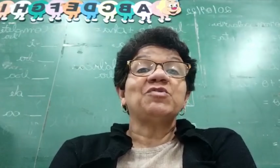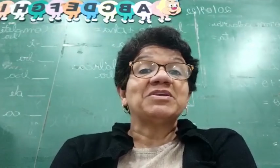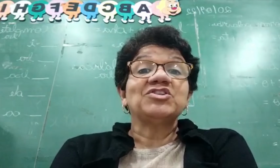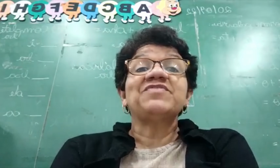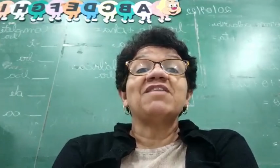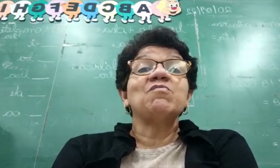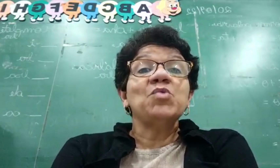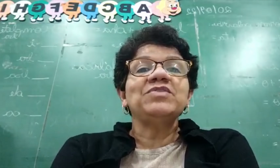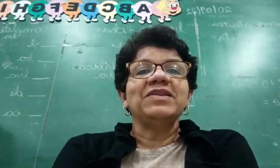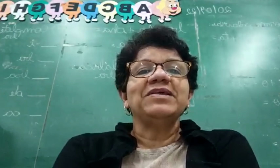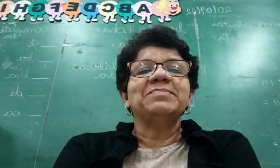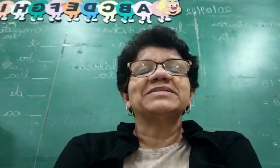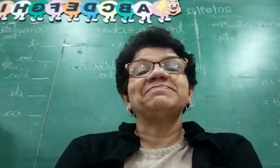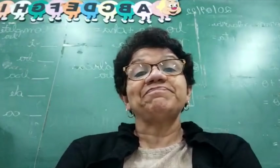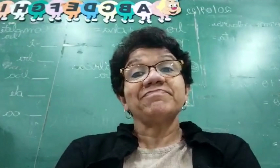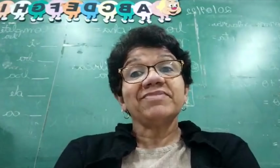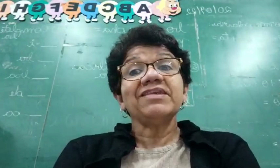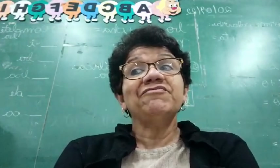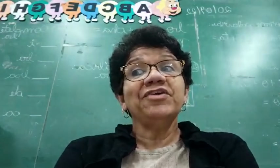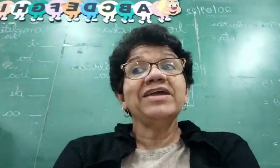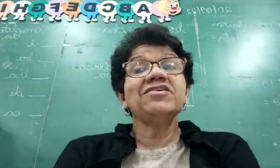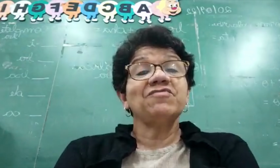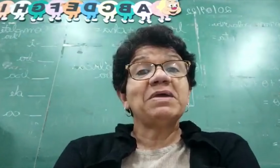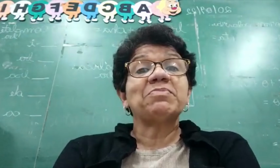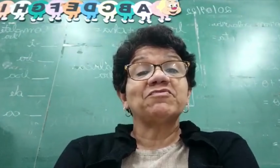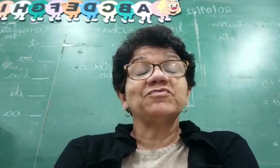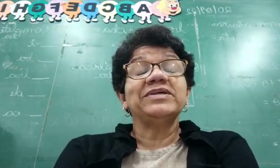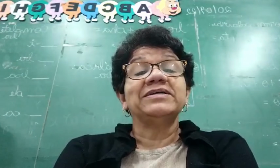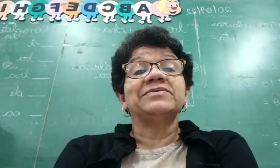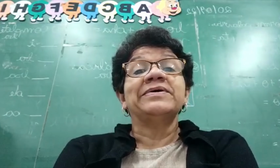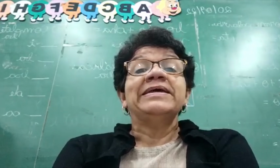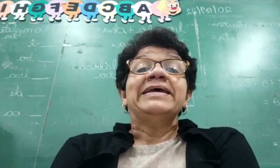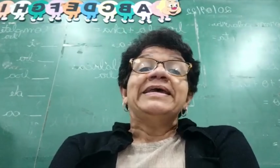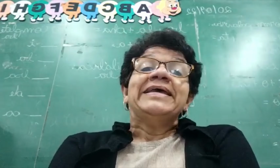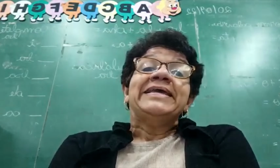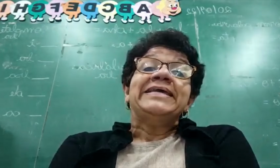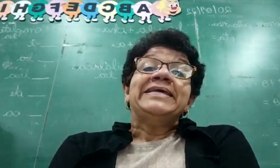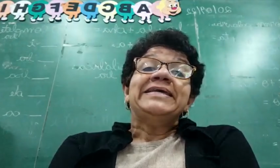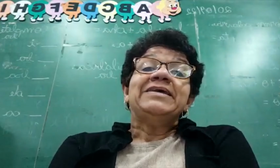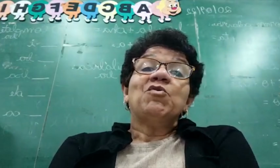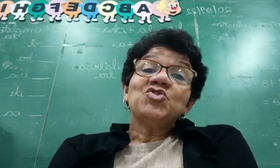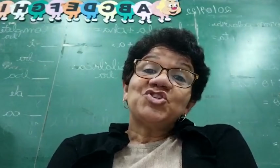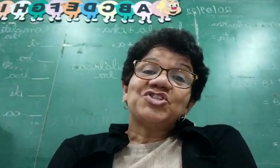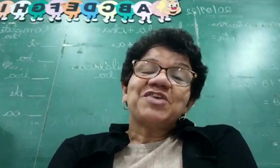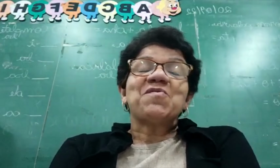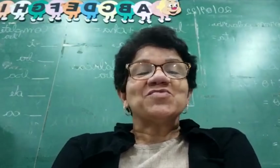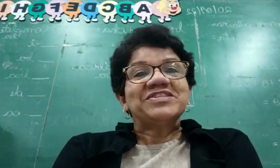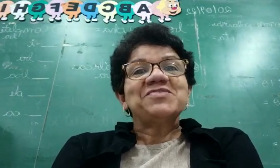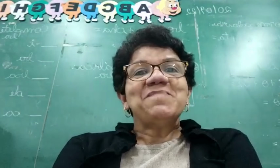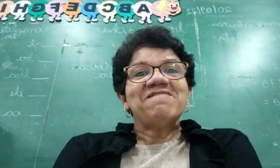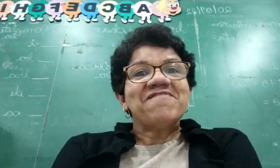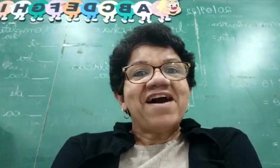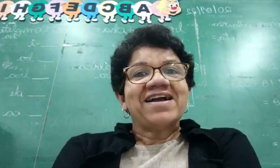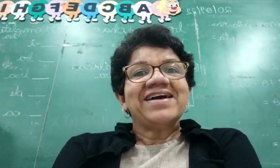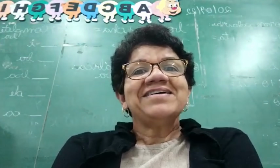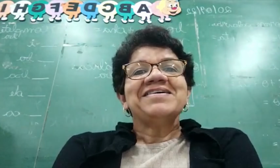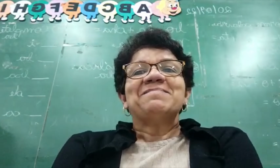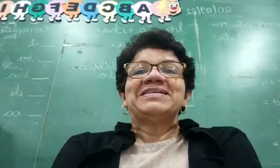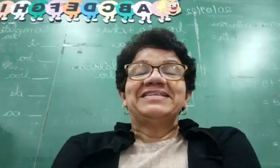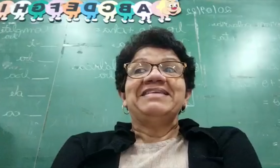formações, falavam muito em Libras. Foi aí que eu fui me aprofundando. E hoje, eu consegui uma vaga para ser